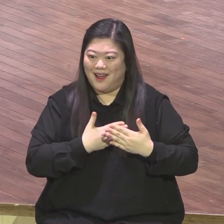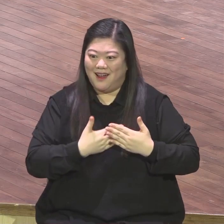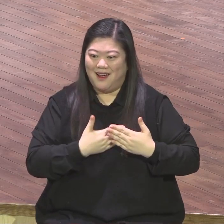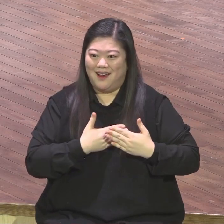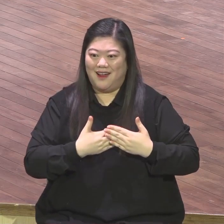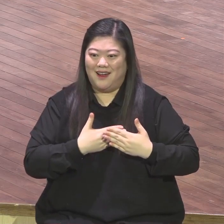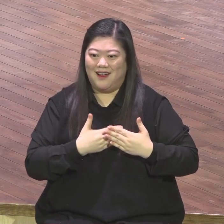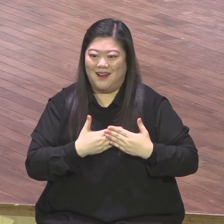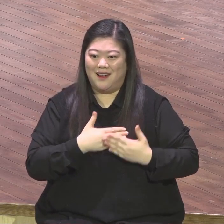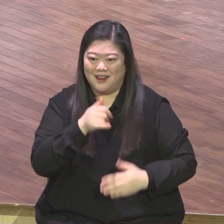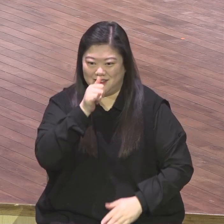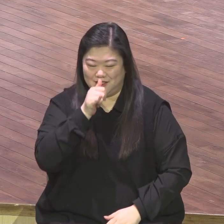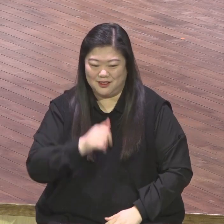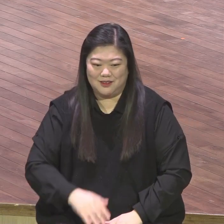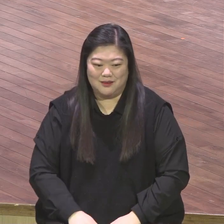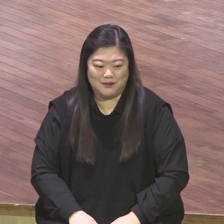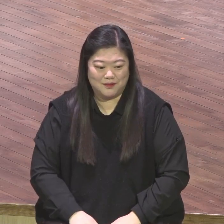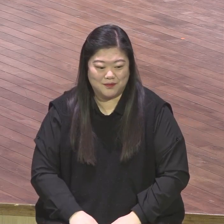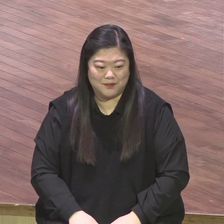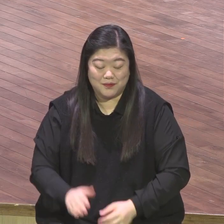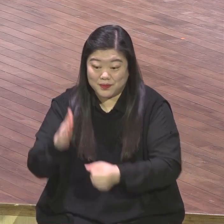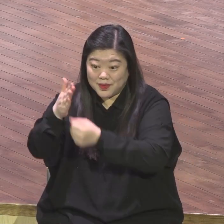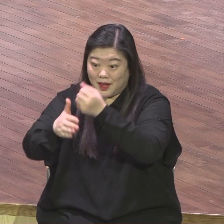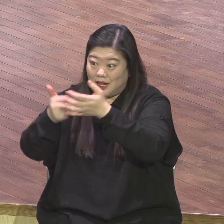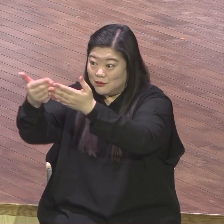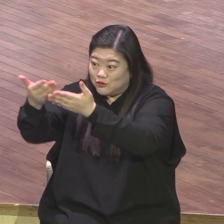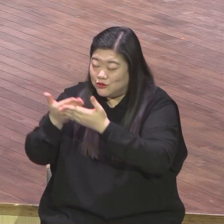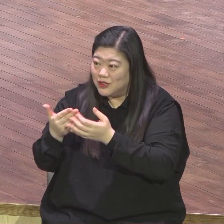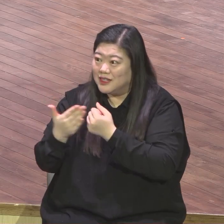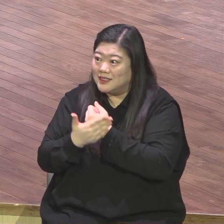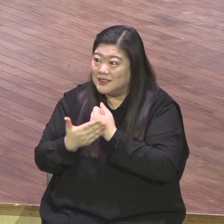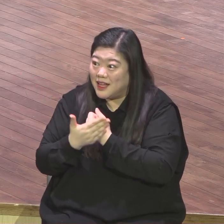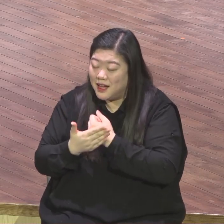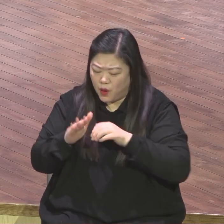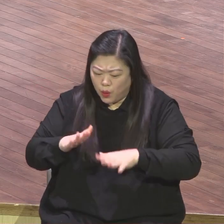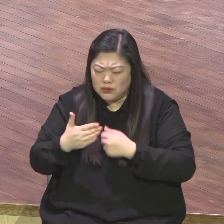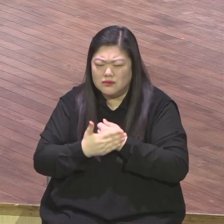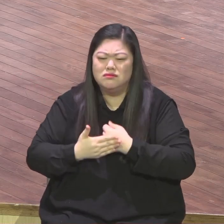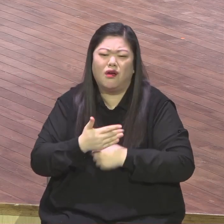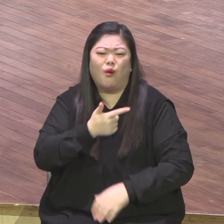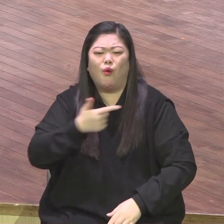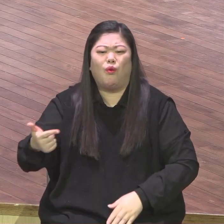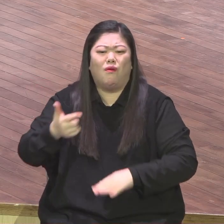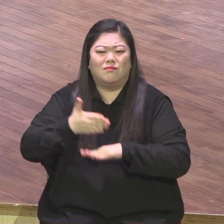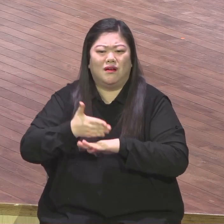하나님께서 그리스도를 통해 주신 은혜가 계속 기대에 가득 찬 삶.